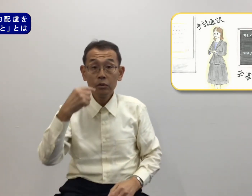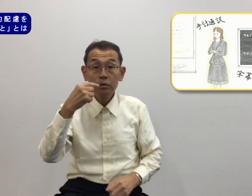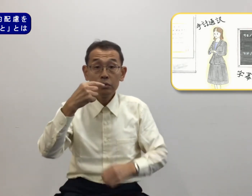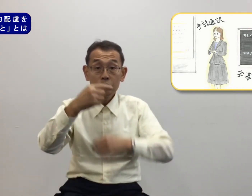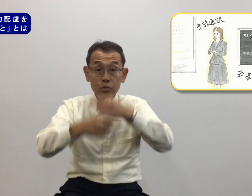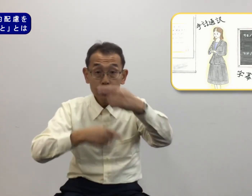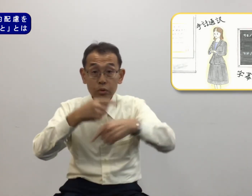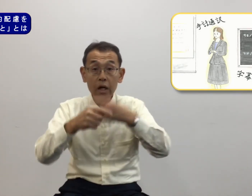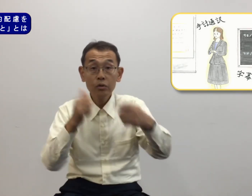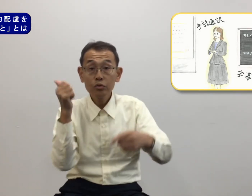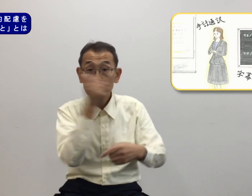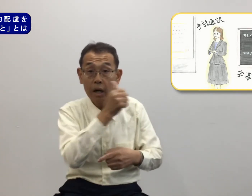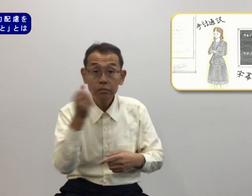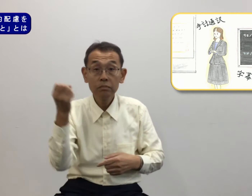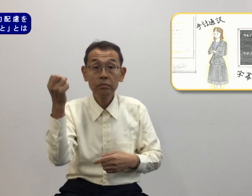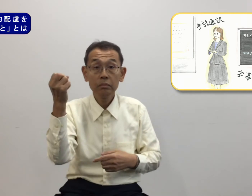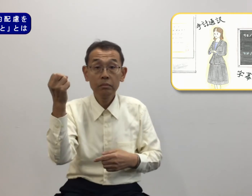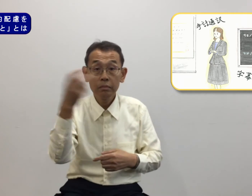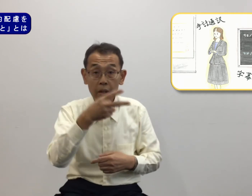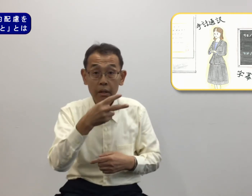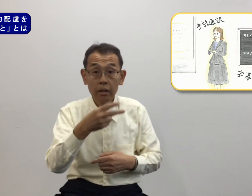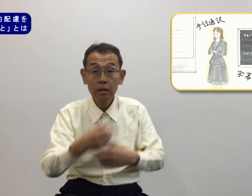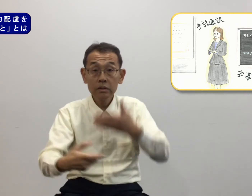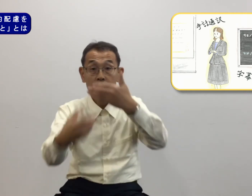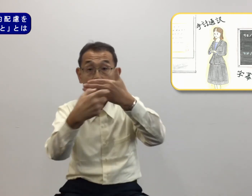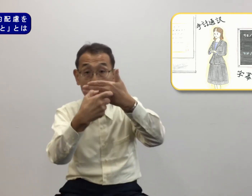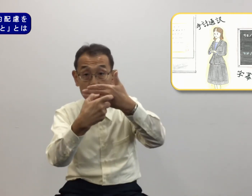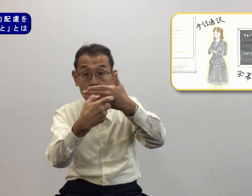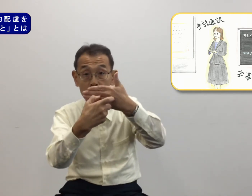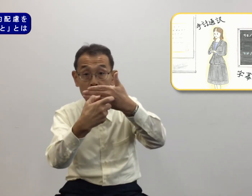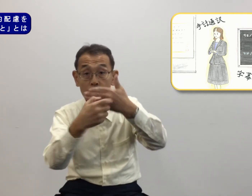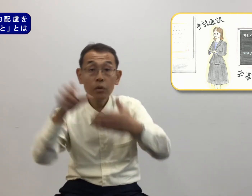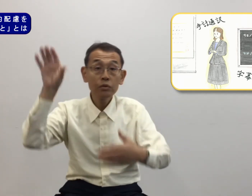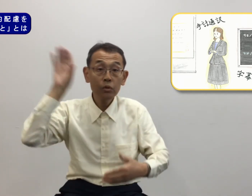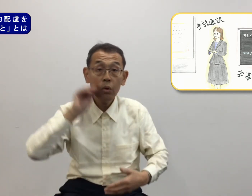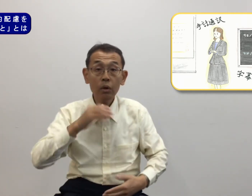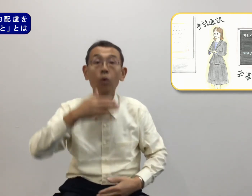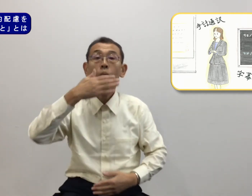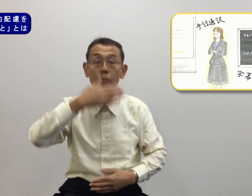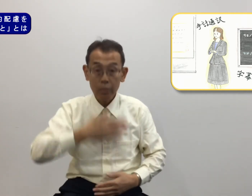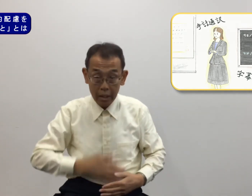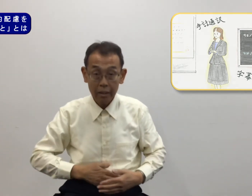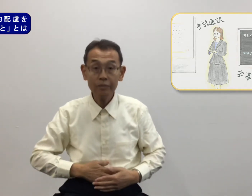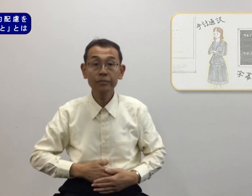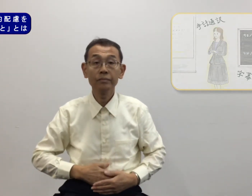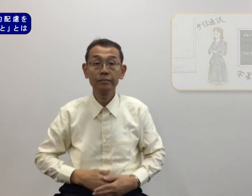手話通訳や字幕があれば情報がわかります